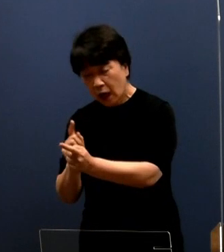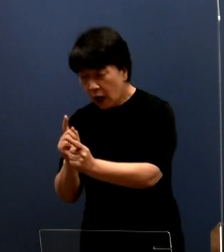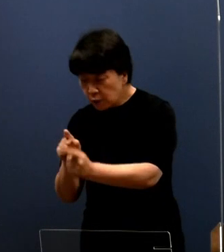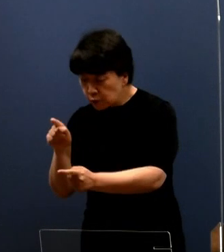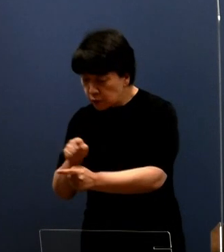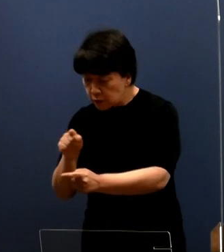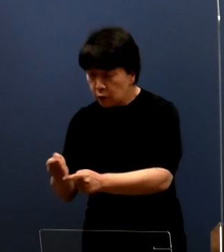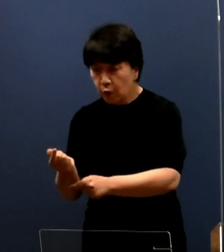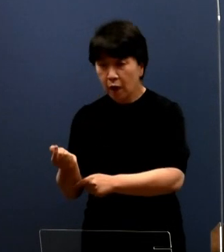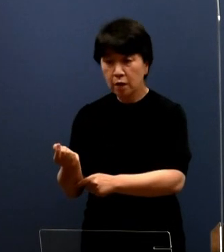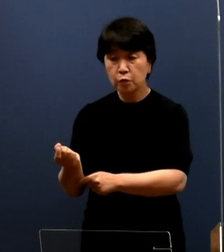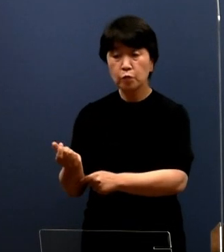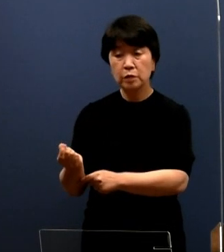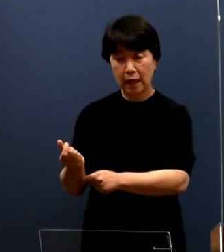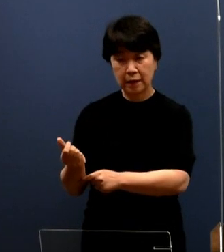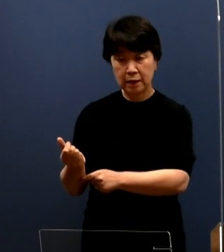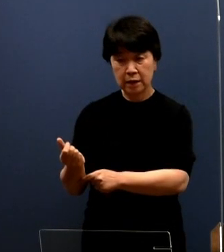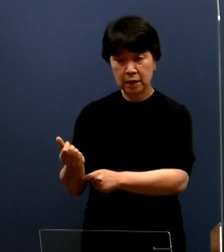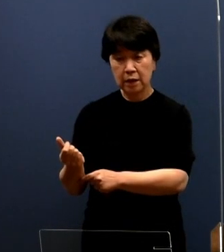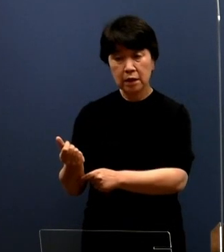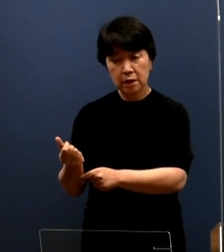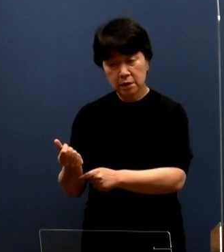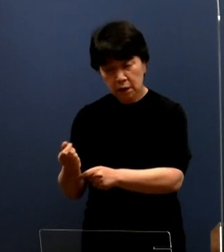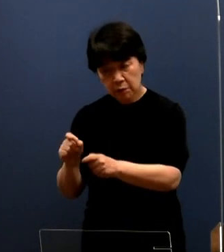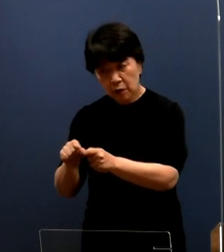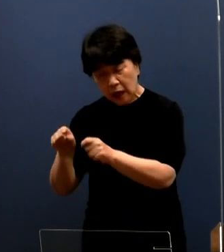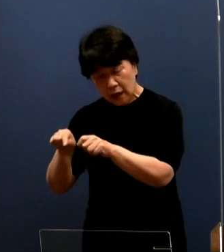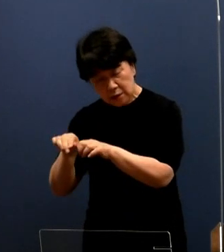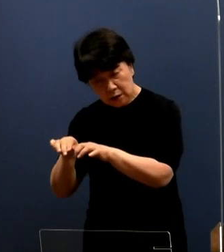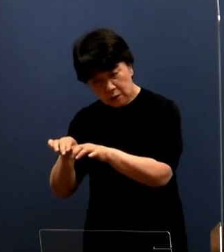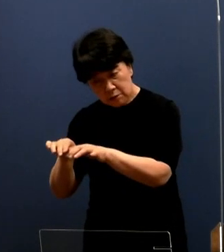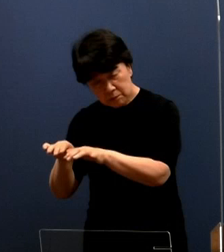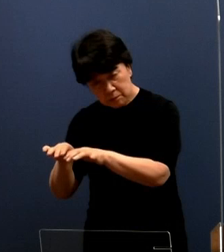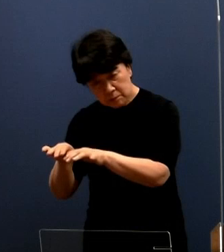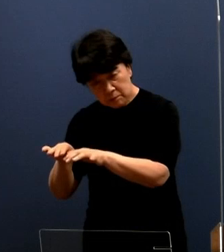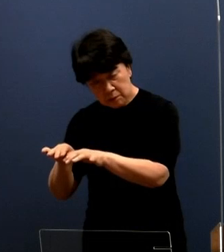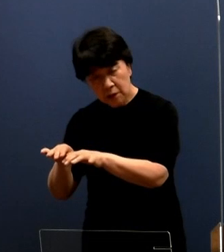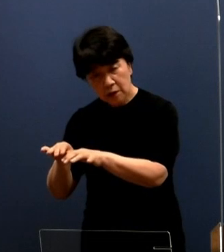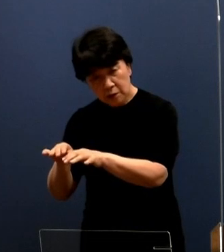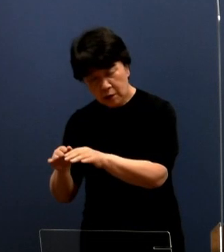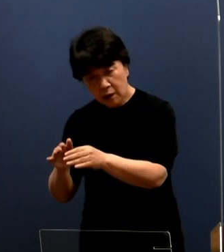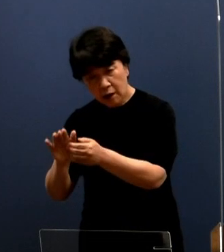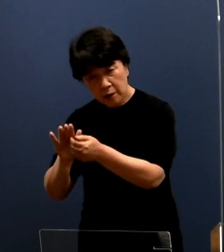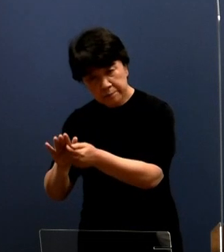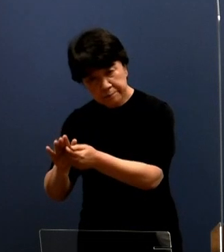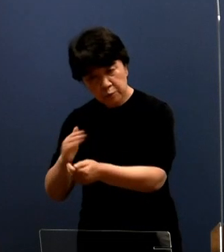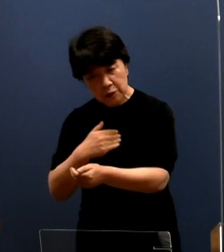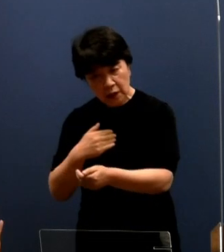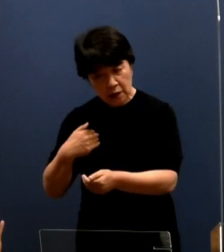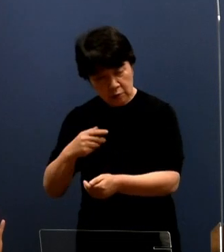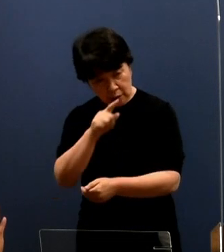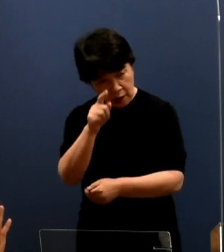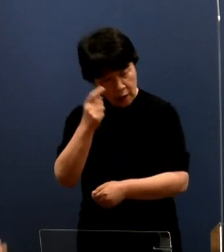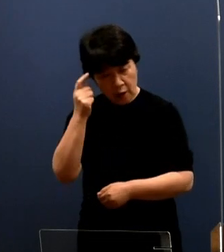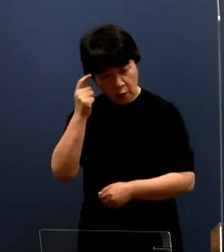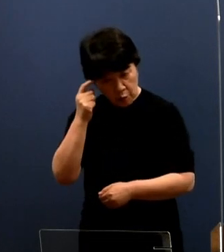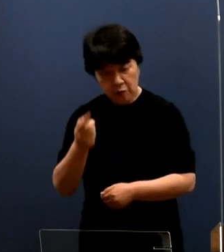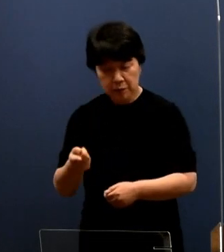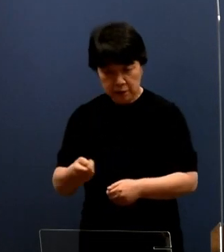感染を減らす要素になる可能性が高いんじゃないかというふうに思います。はい、はい、どう